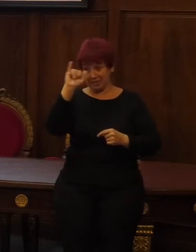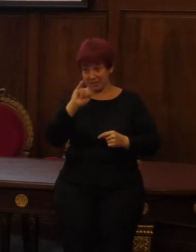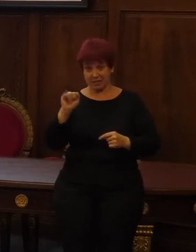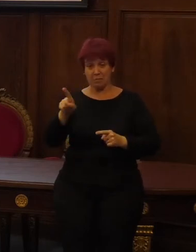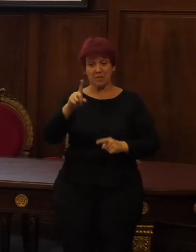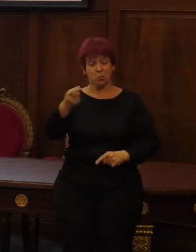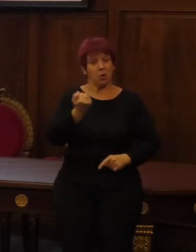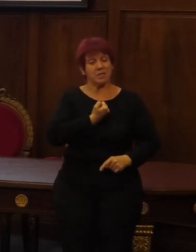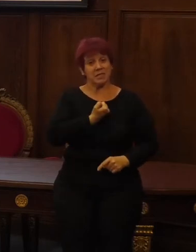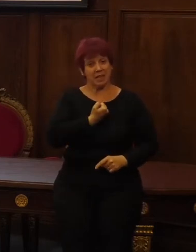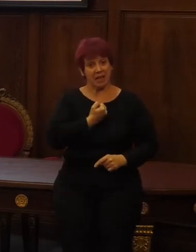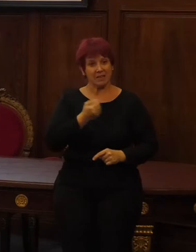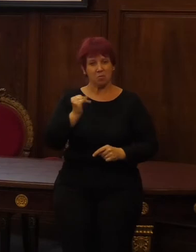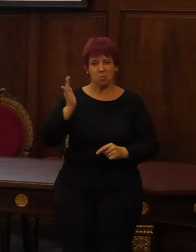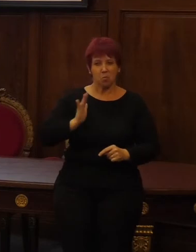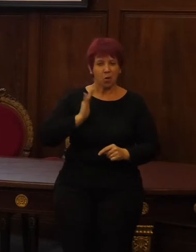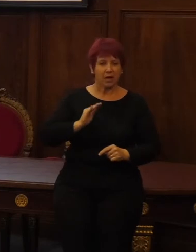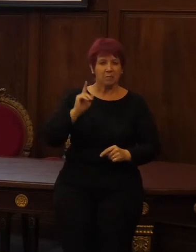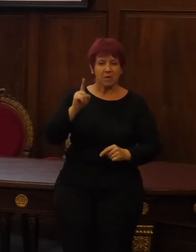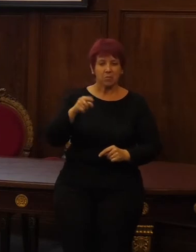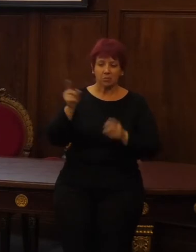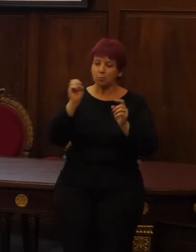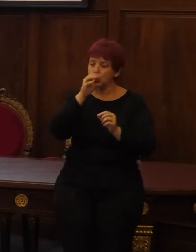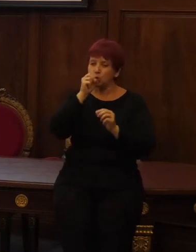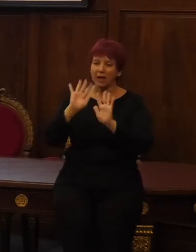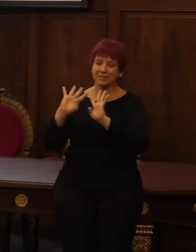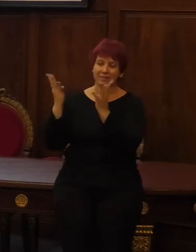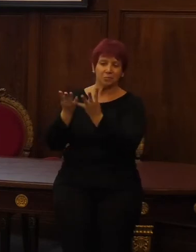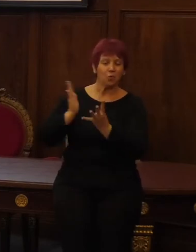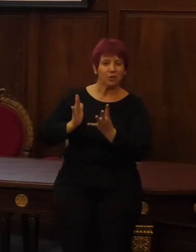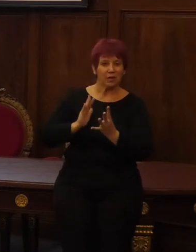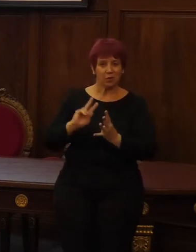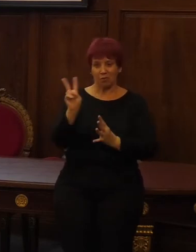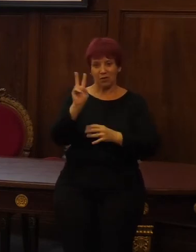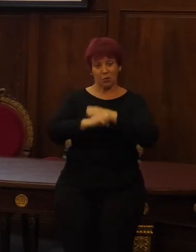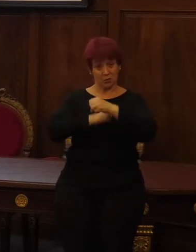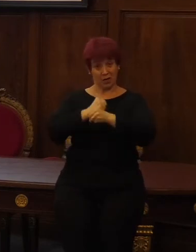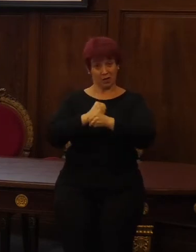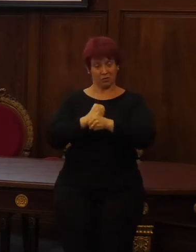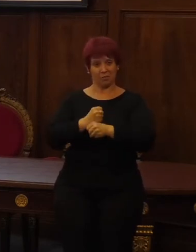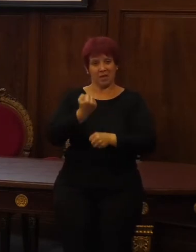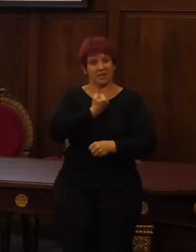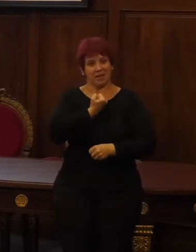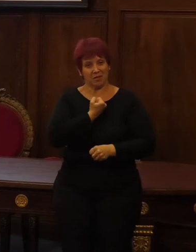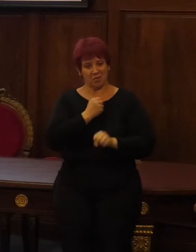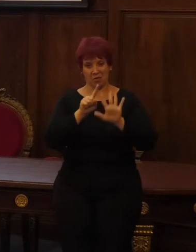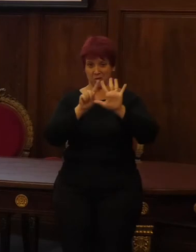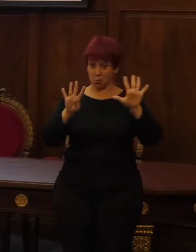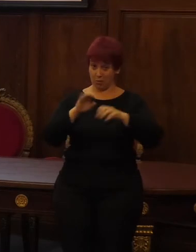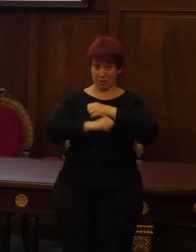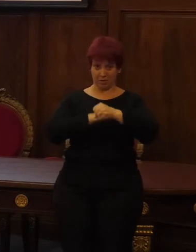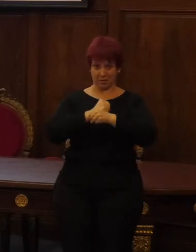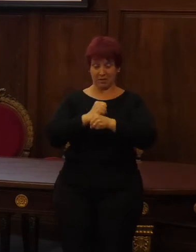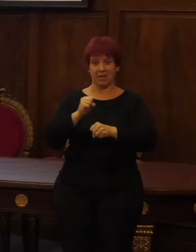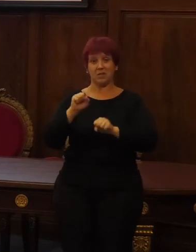asesinado, a las muchachas de Abril, Diana Maidanik, 22 años, Laura Raggio, 19